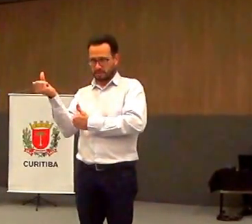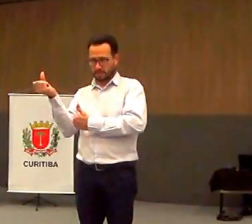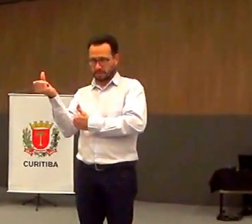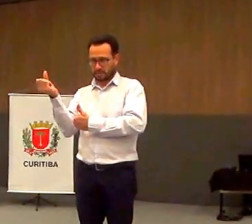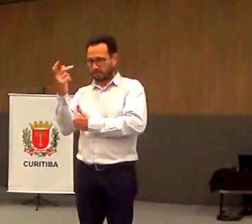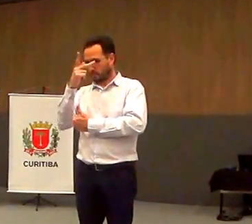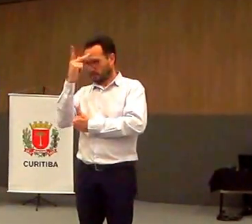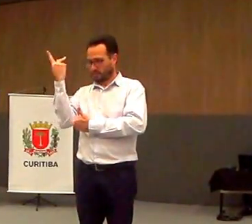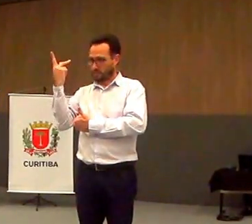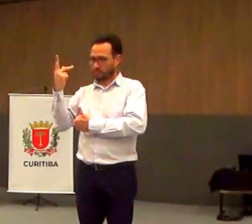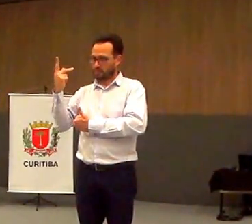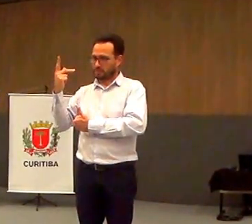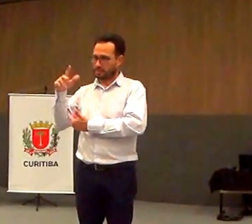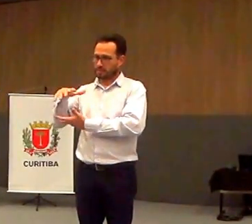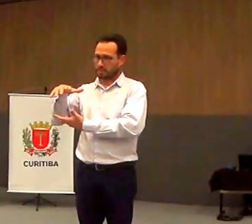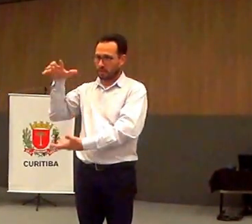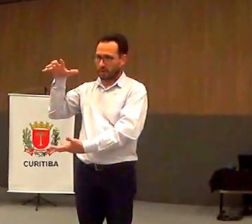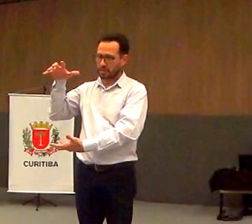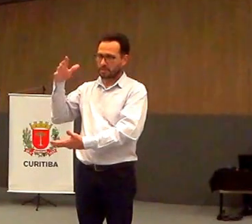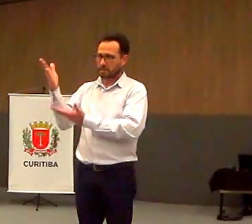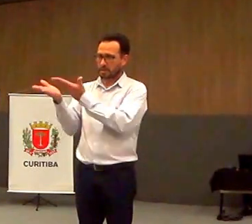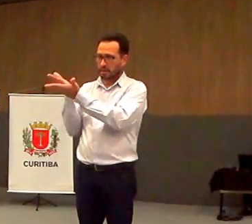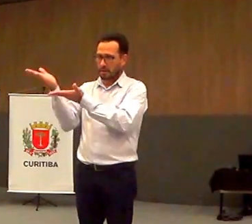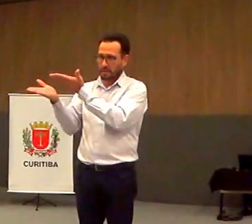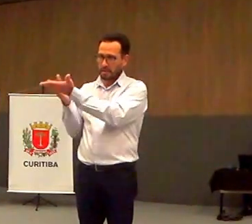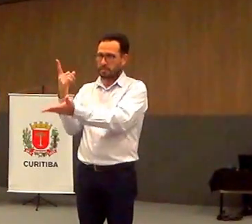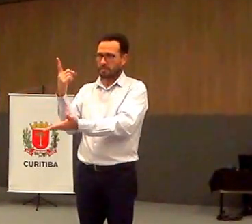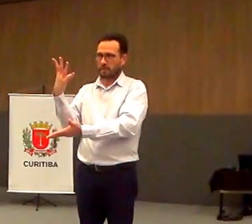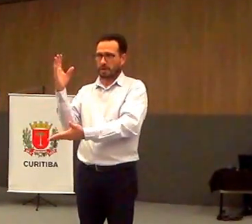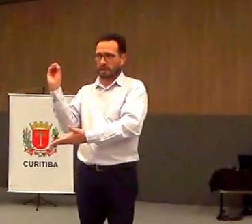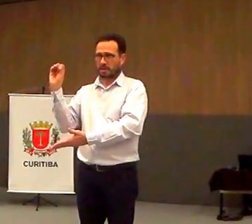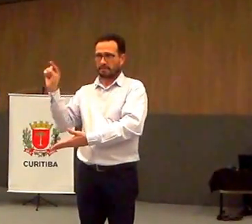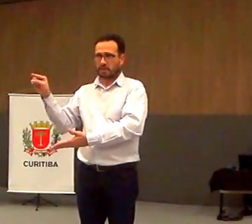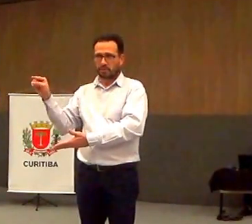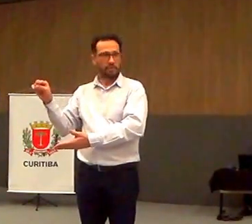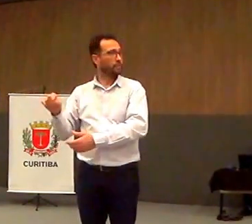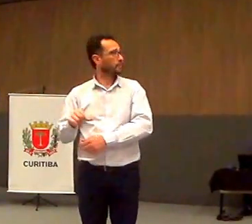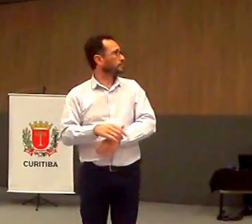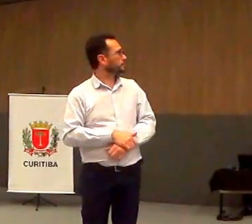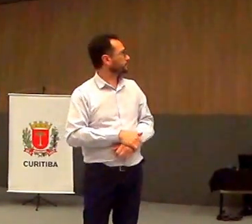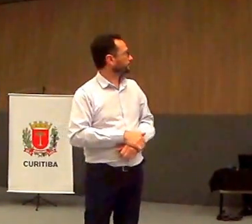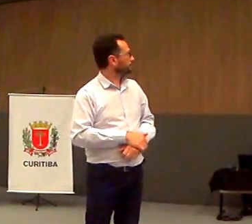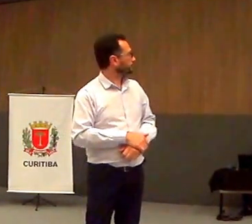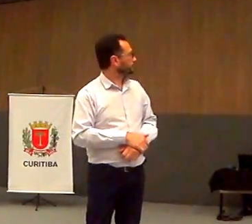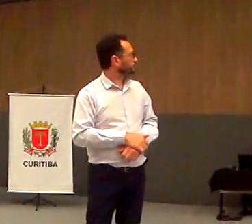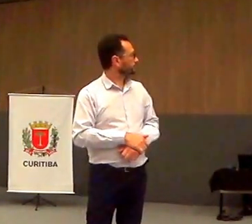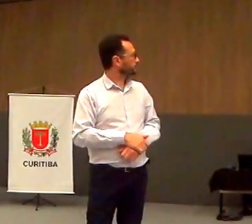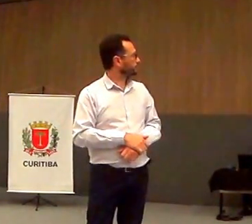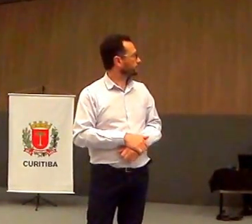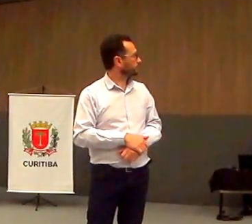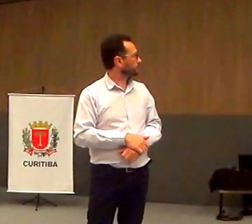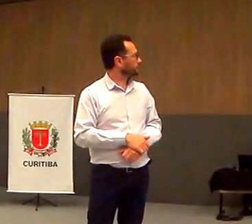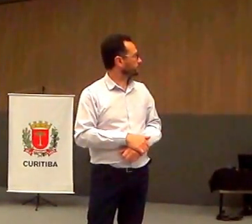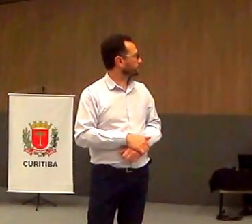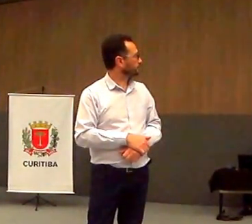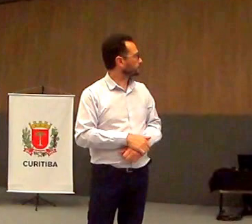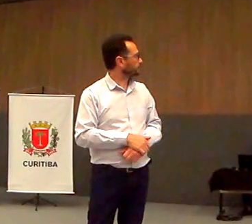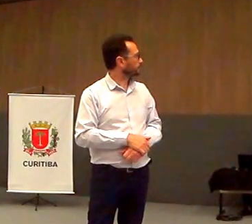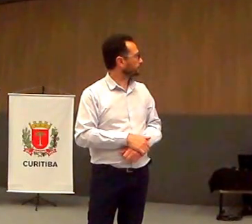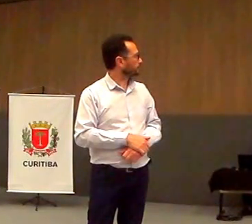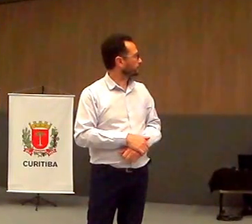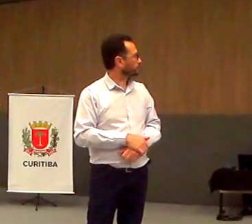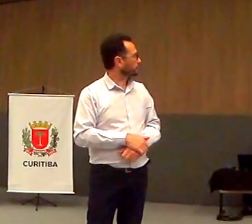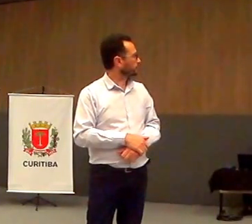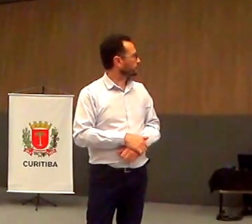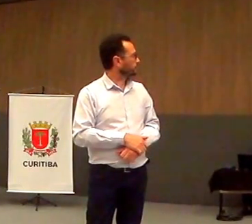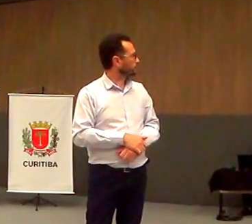pessoas idosas acompanhadas, 140 mil, famílias acompanhadas, 112 mil, líderes atuantes, 19